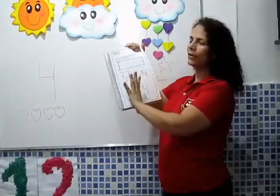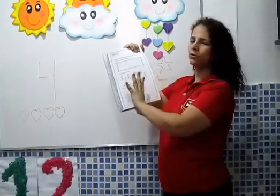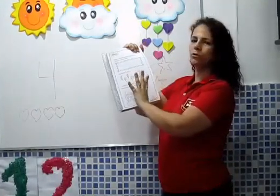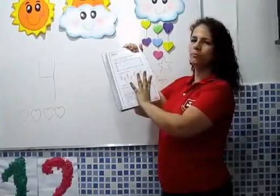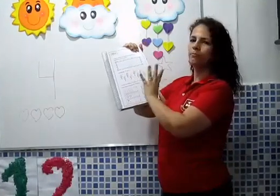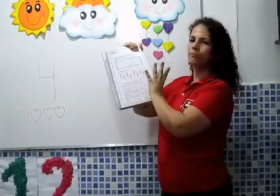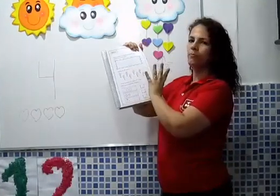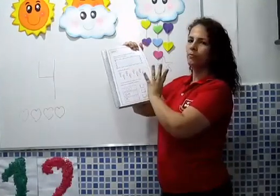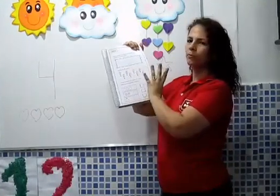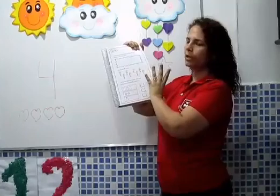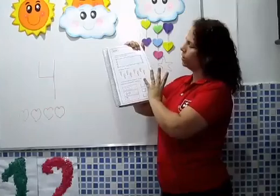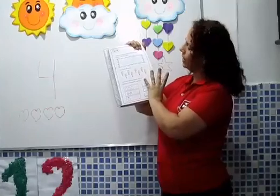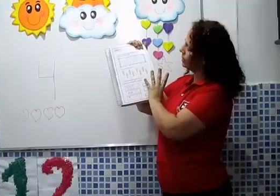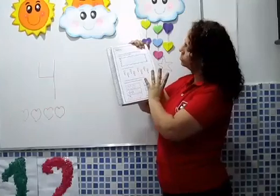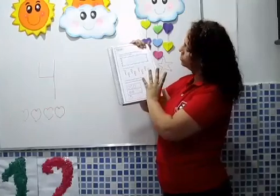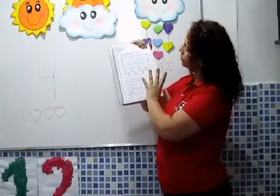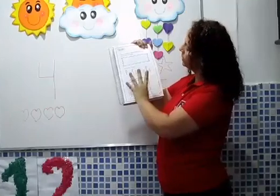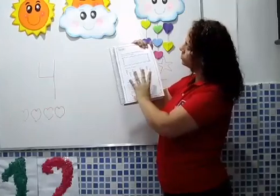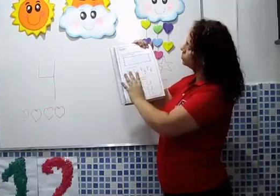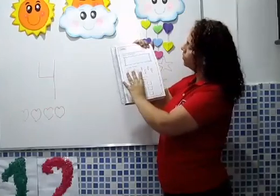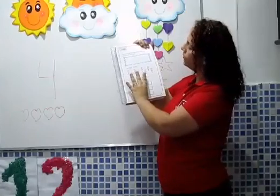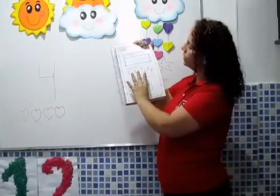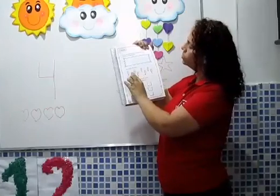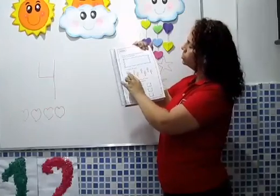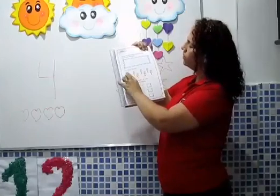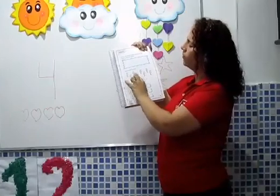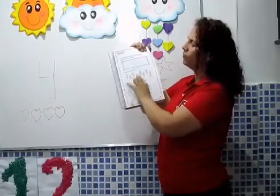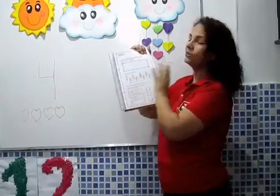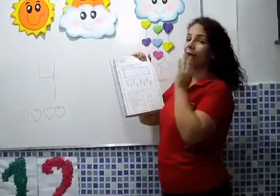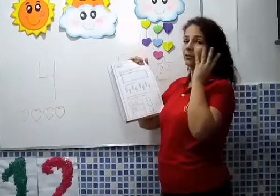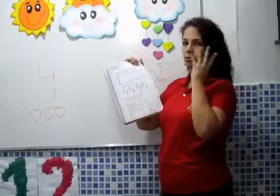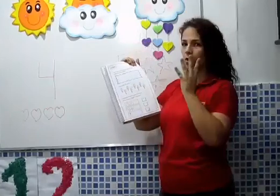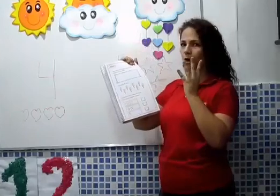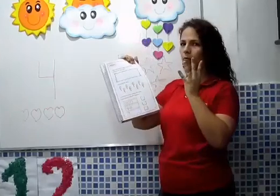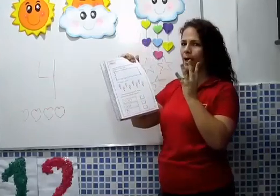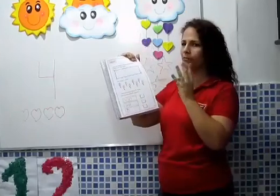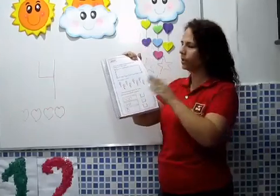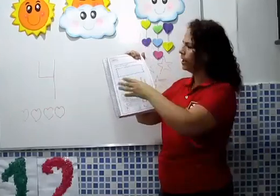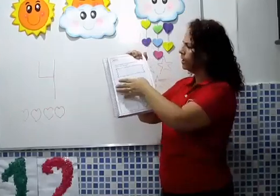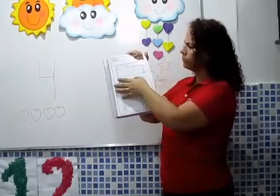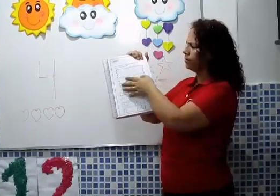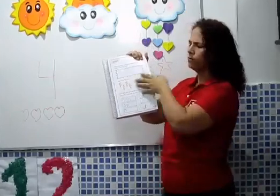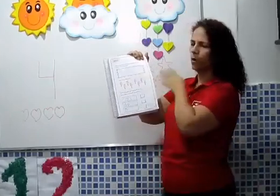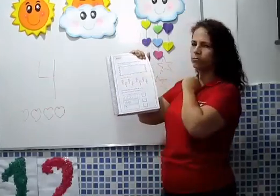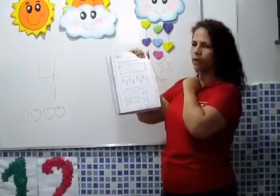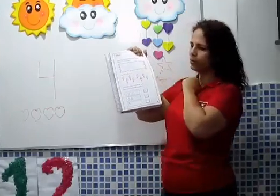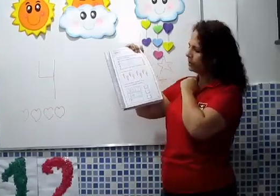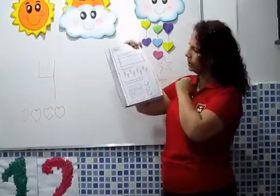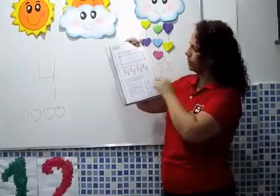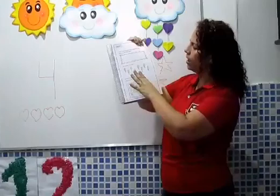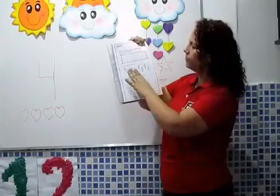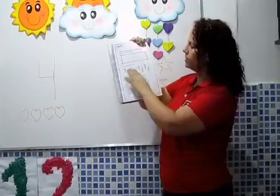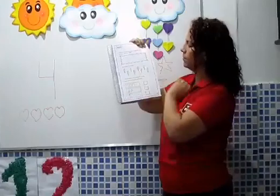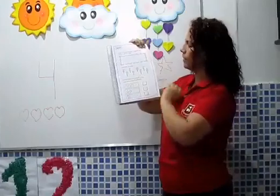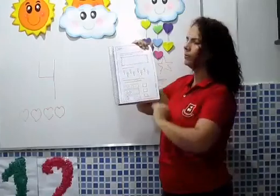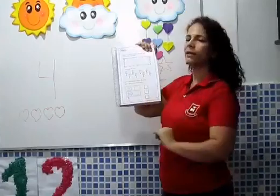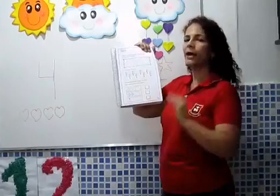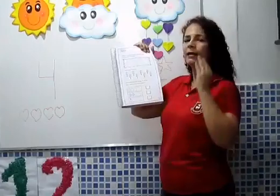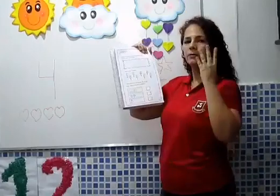4 picolés, 4 sorvetes e vão pintar só 4. Tem um montão aqui, mas é para pintar